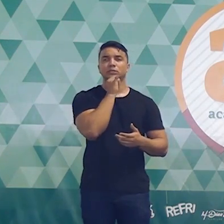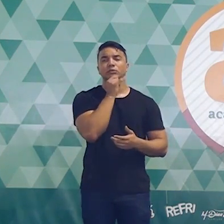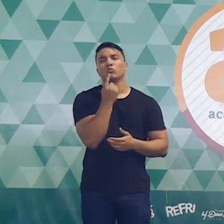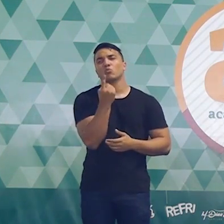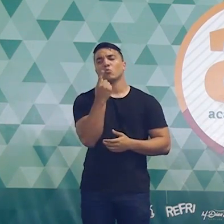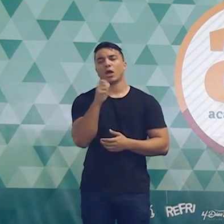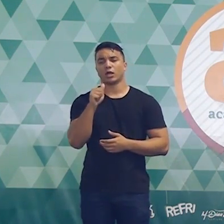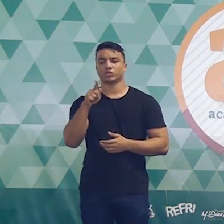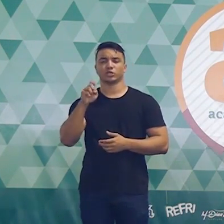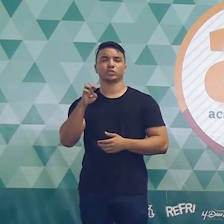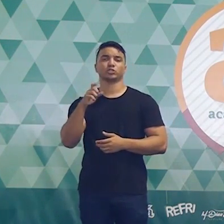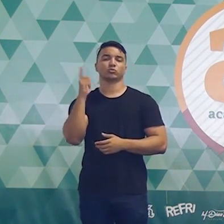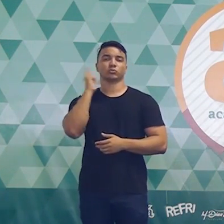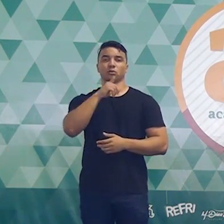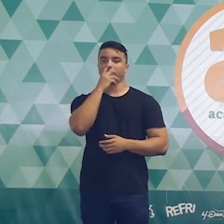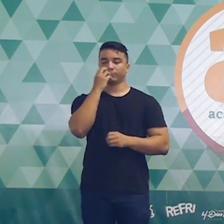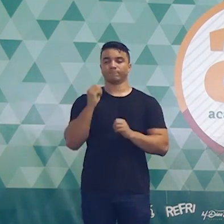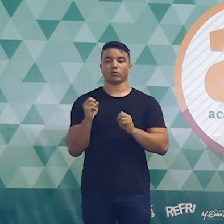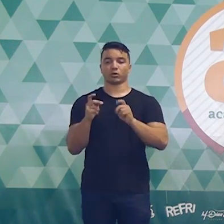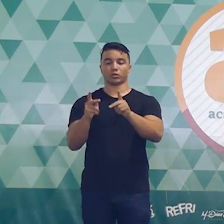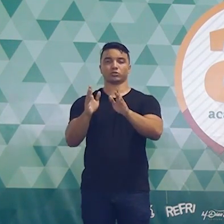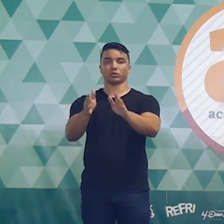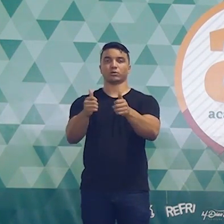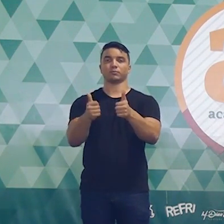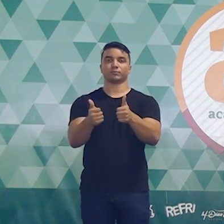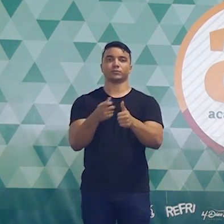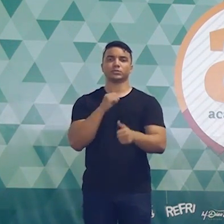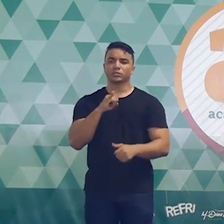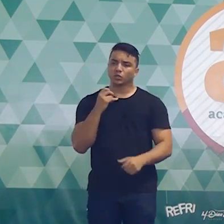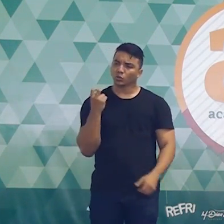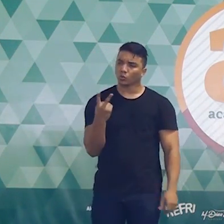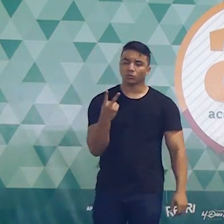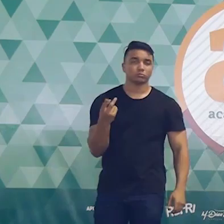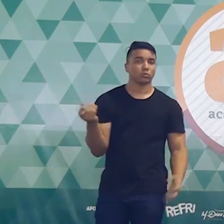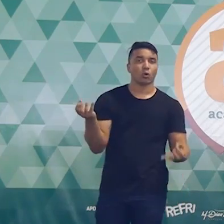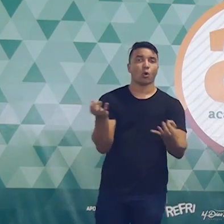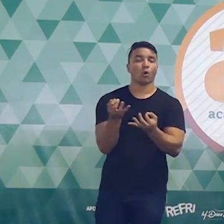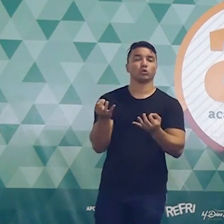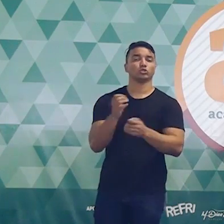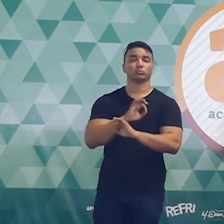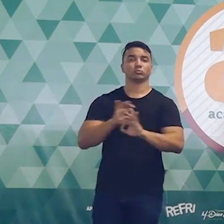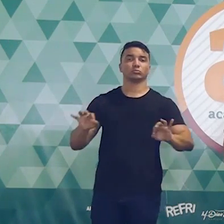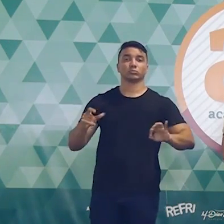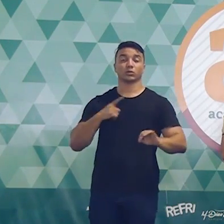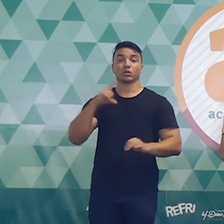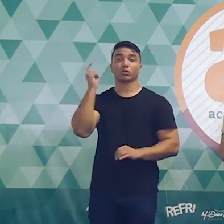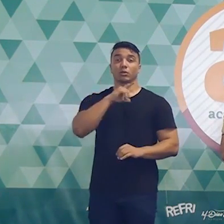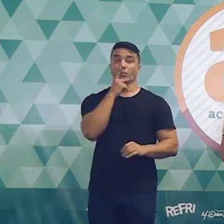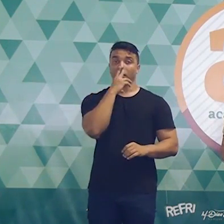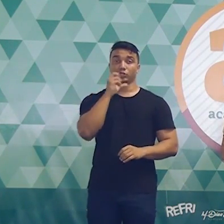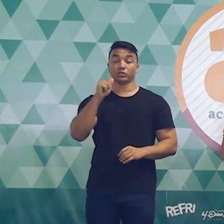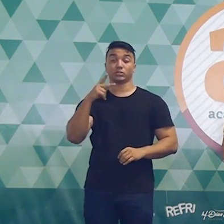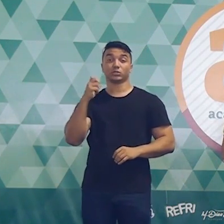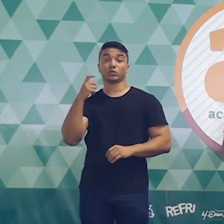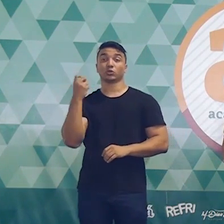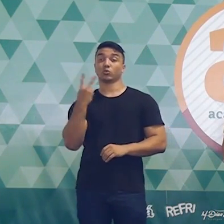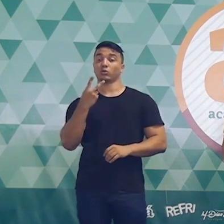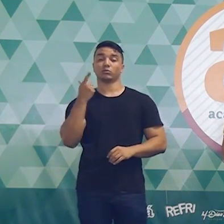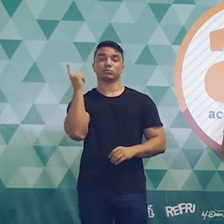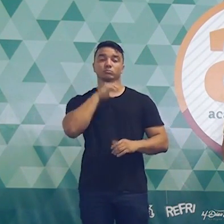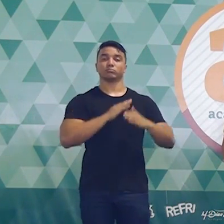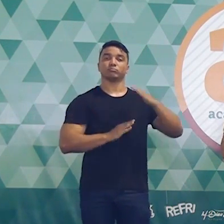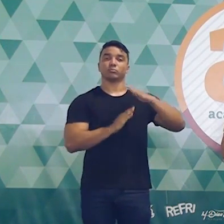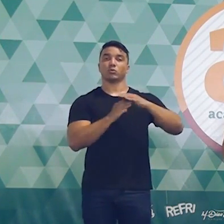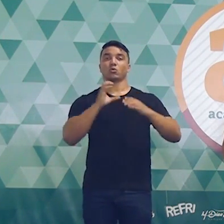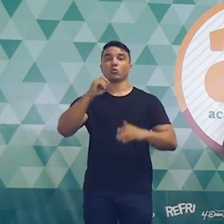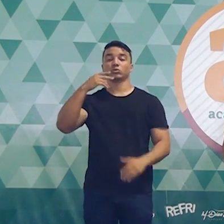um agente, já está tudo ok. Dia que se eu fizer isso para 2, ótimo, eu vou ter 2 chances de tirar a nota máxima